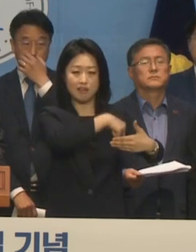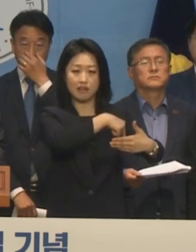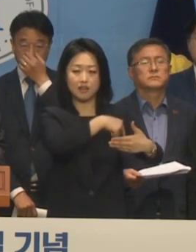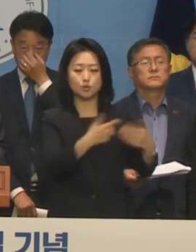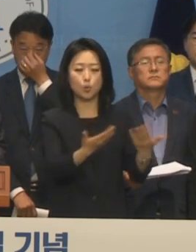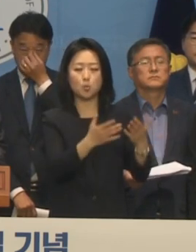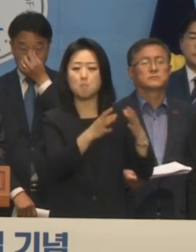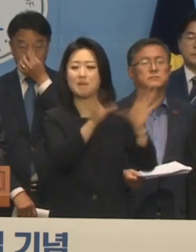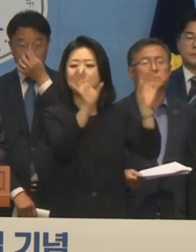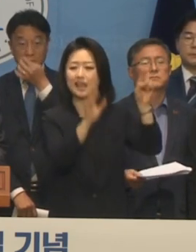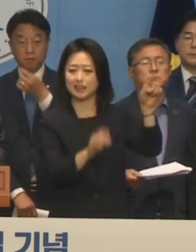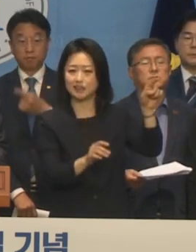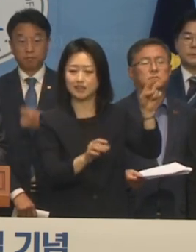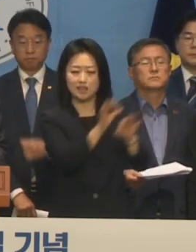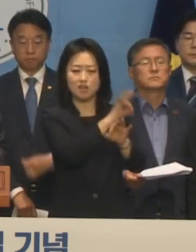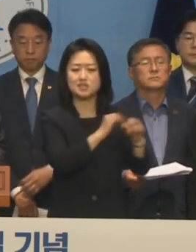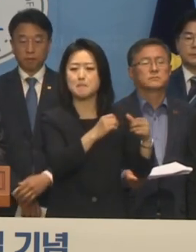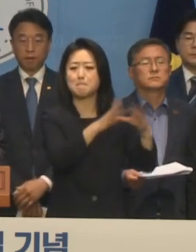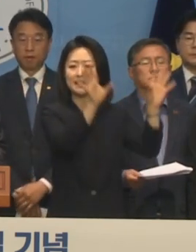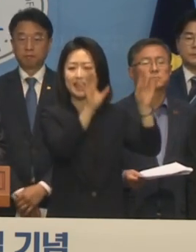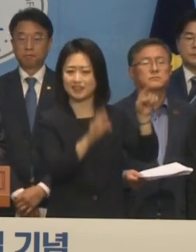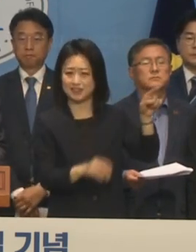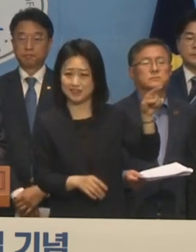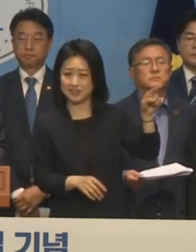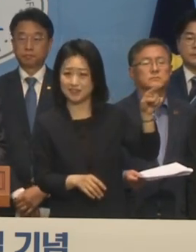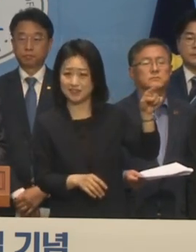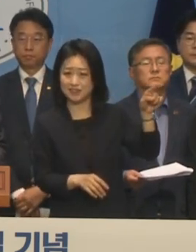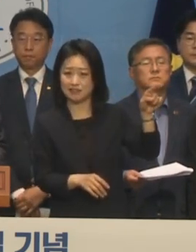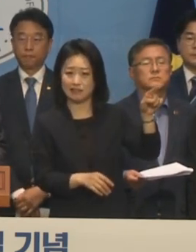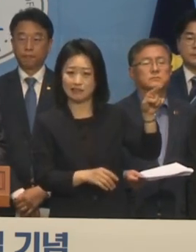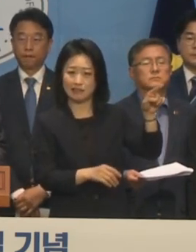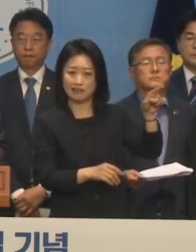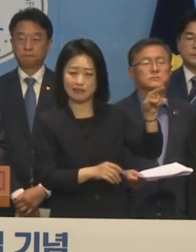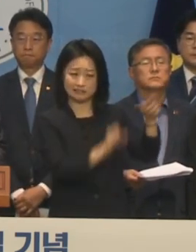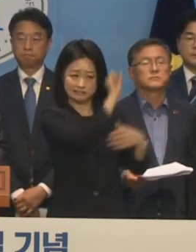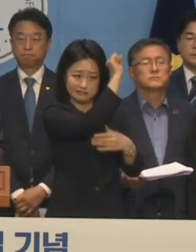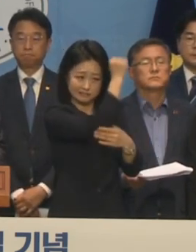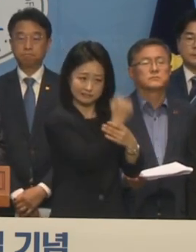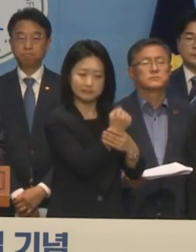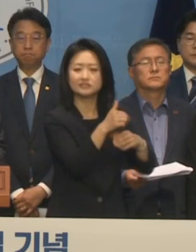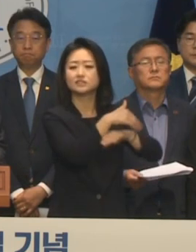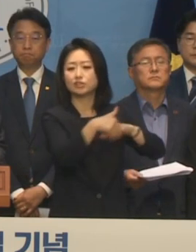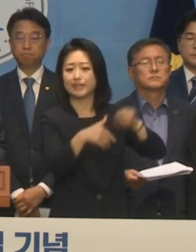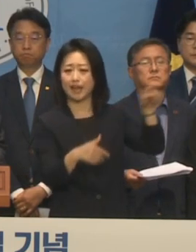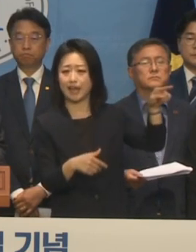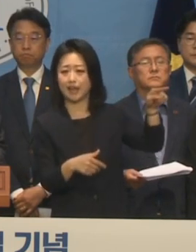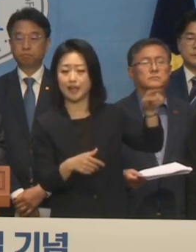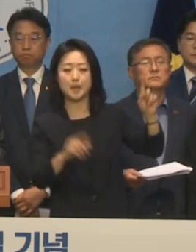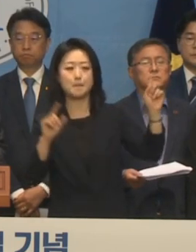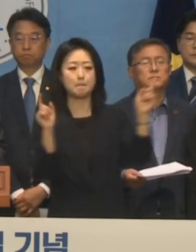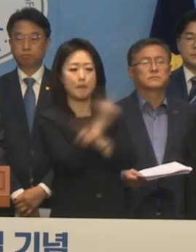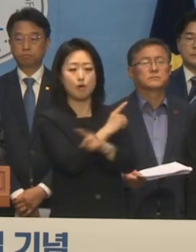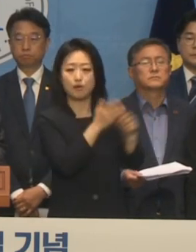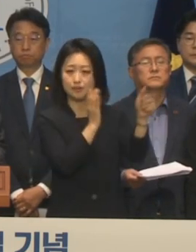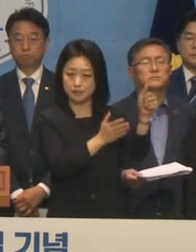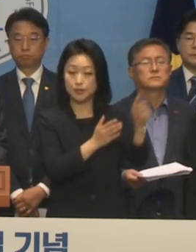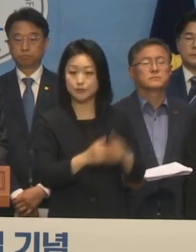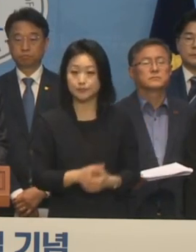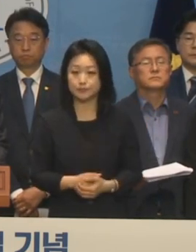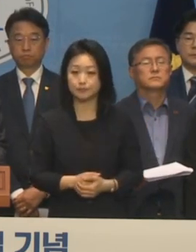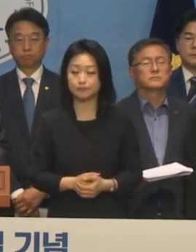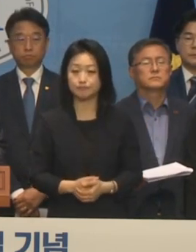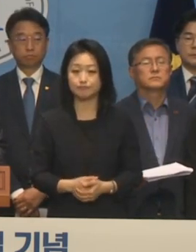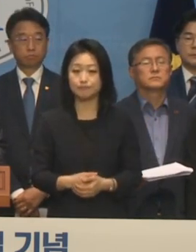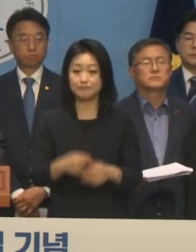파탄, 경제 파탄만을 초래하고 있는 퇴행적인 반노동 정책, 이제 바꿔야 합니다.